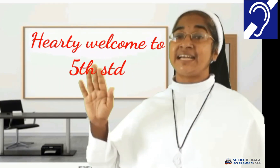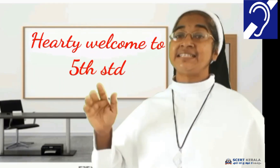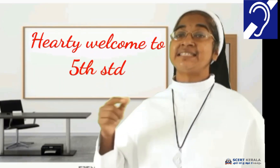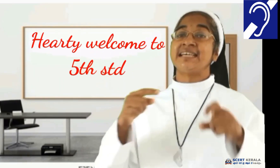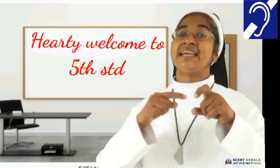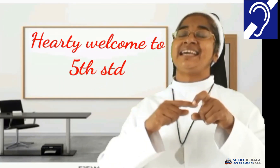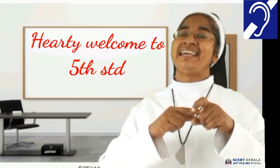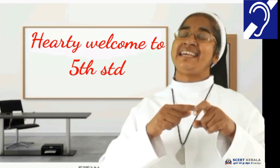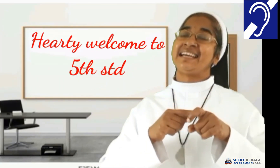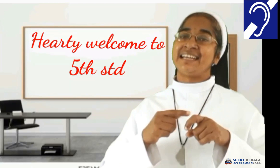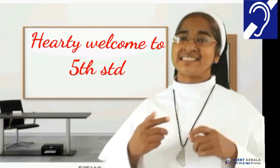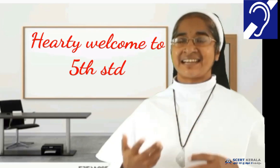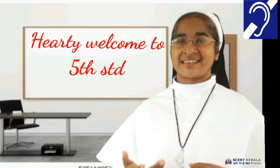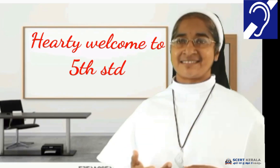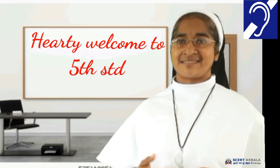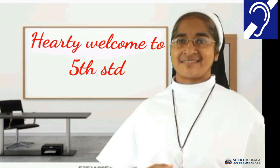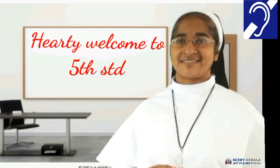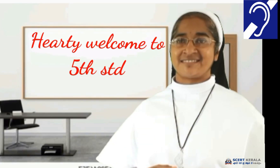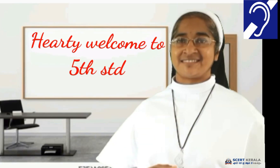സ്റ്റാൻഡേർഡ്സ് ഇംഗ്ലീഷ് ക്ലാസ്.